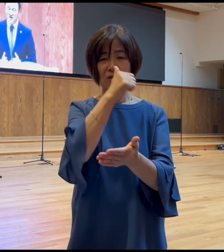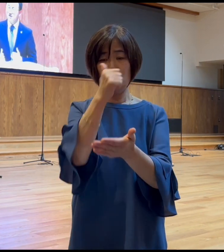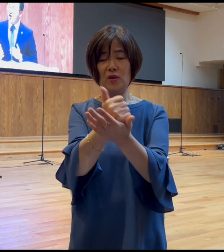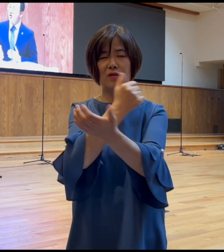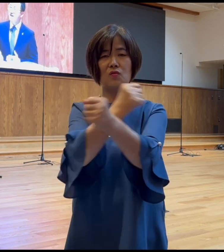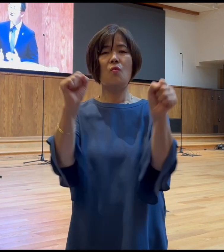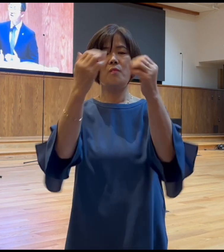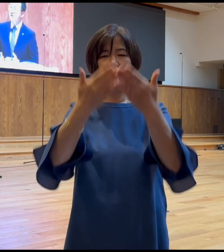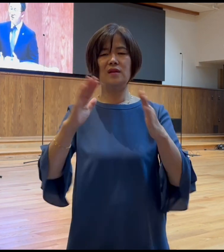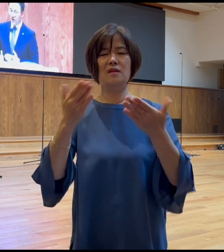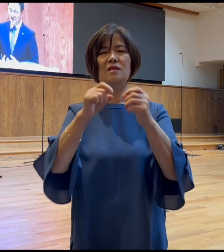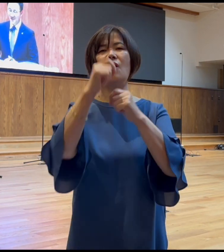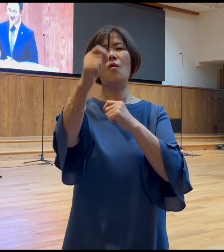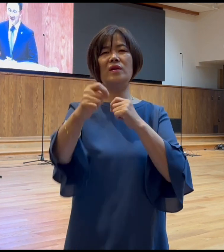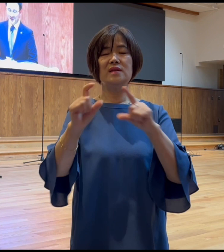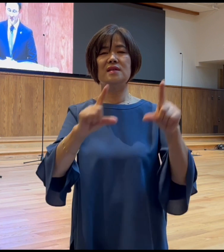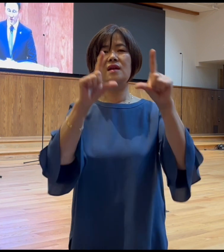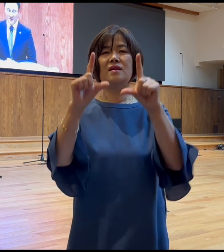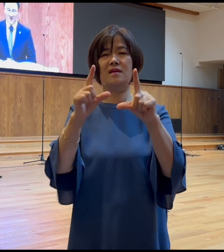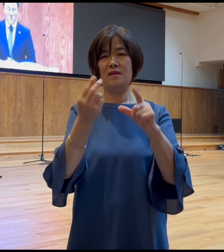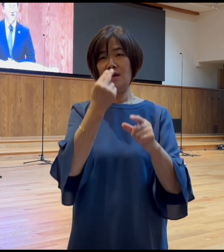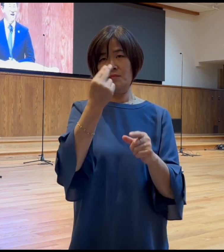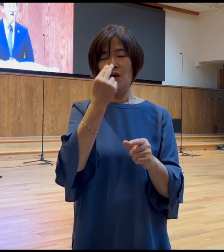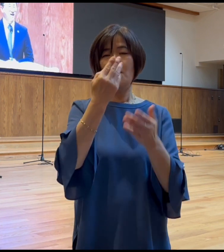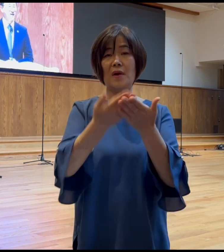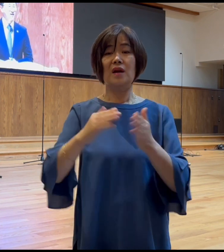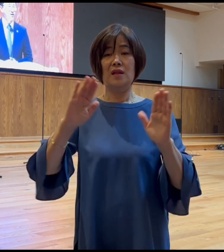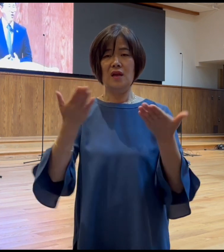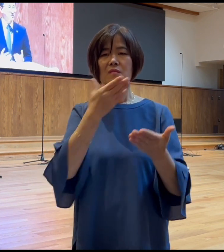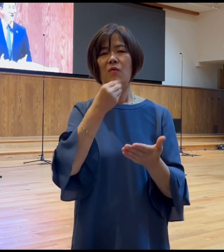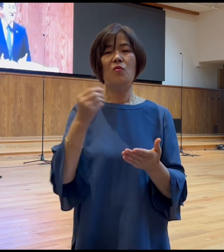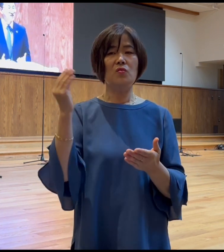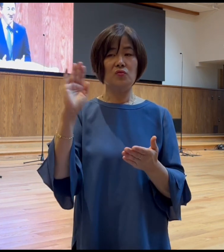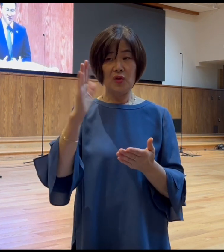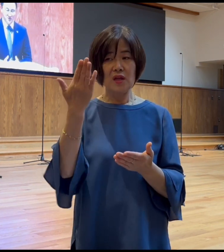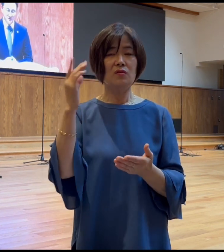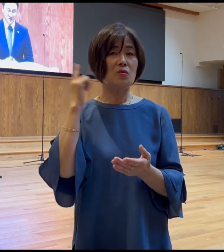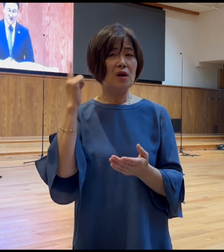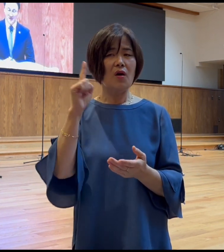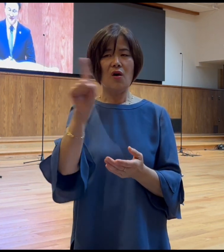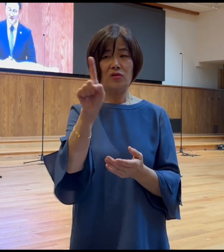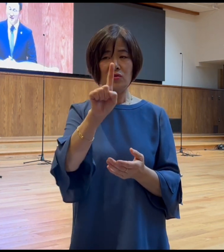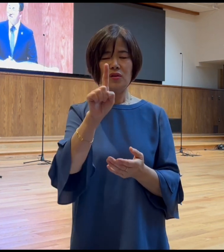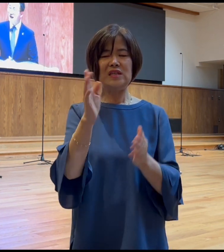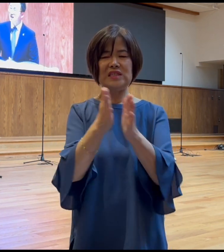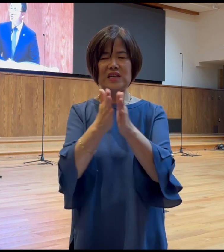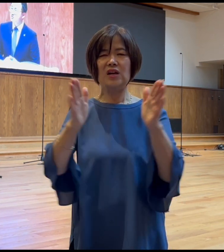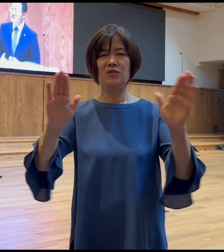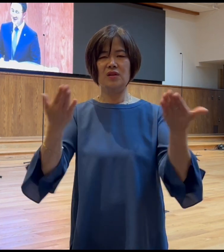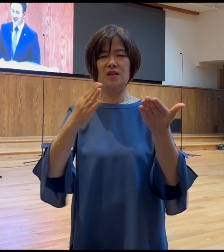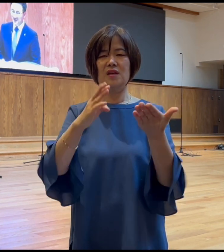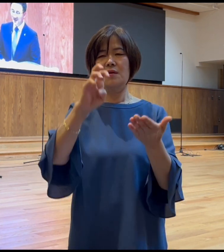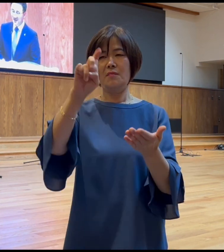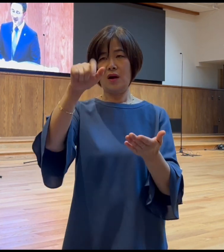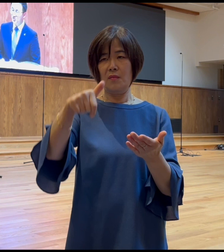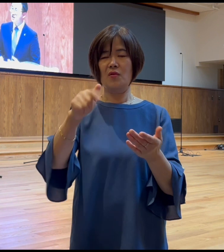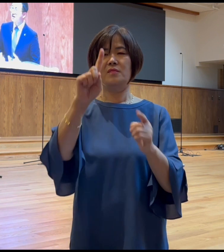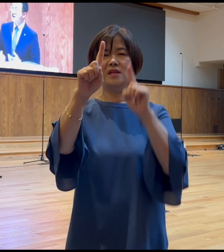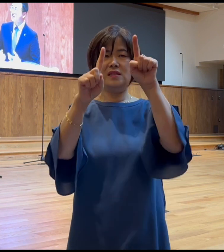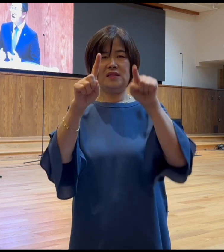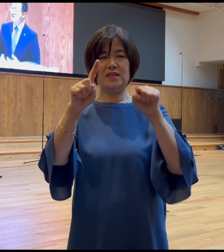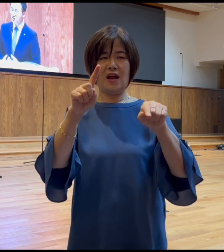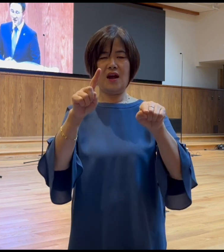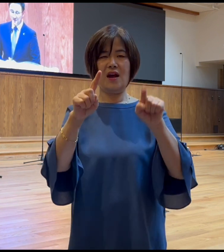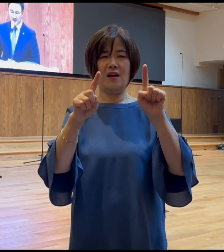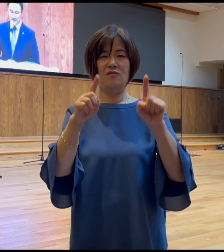받아서 영원한 생명을 얻는 그 복된 소리가 어떻게 시작되었는지를 이 마가복음 1장은